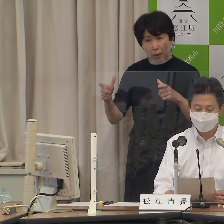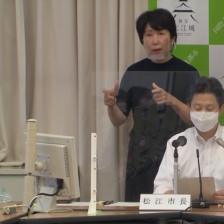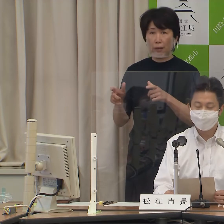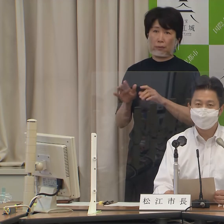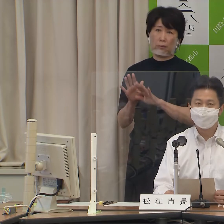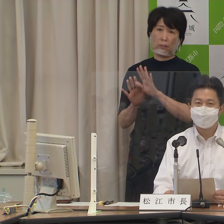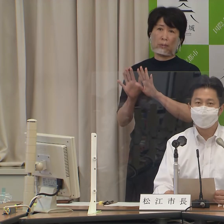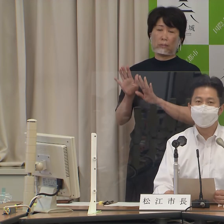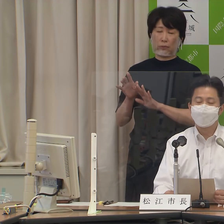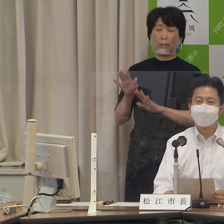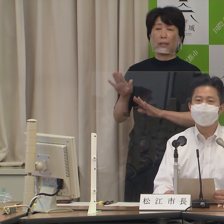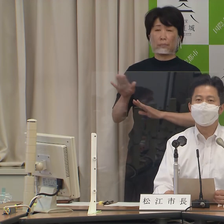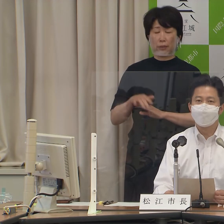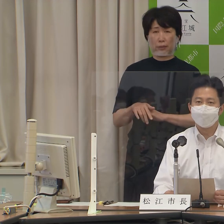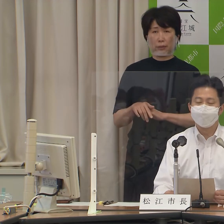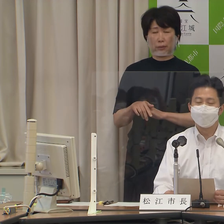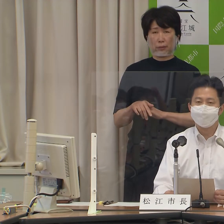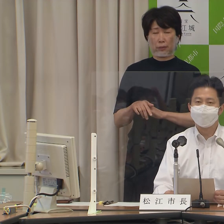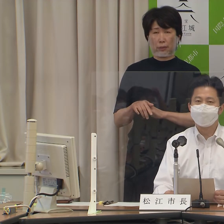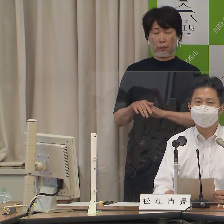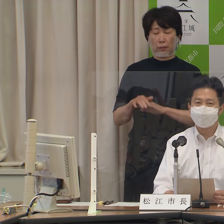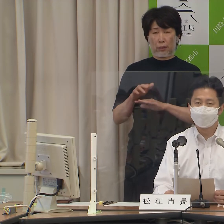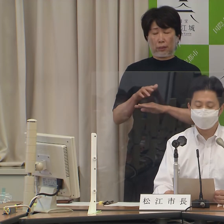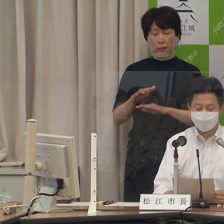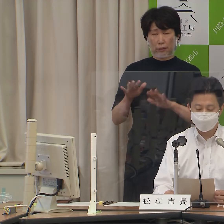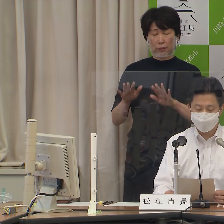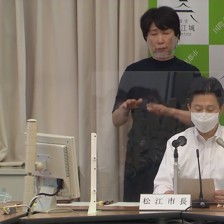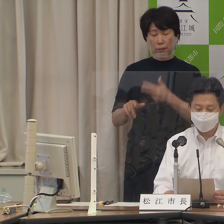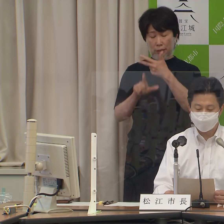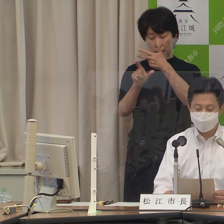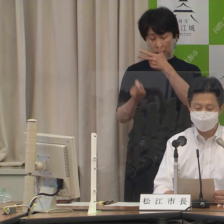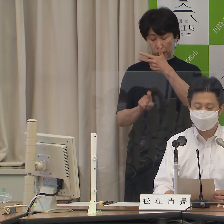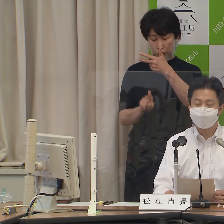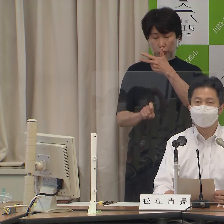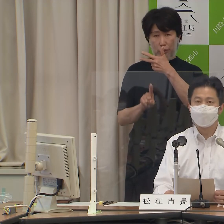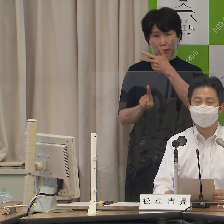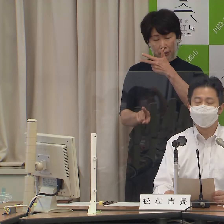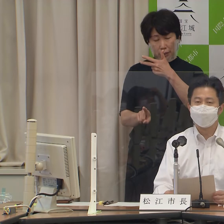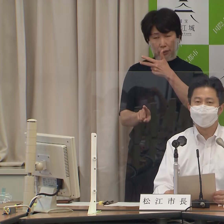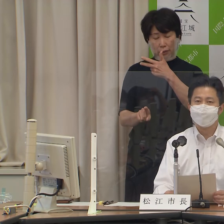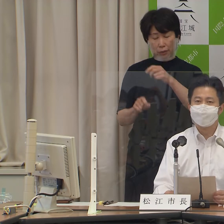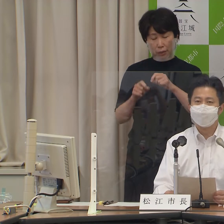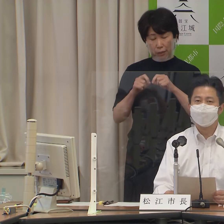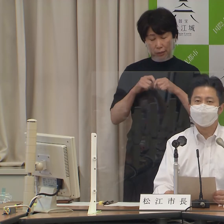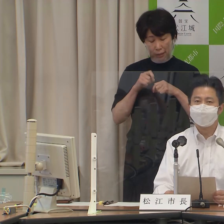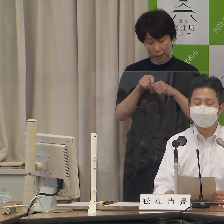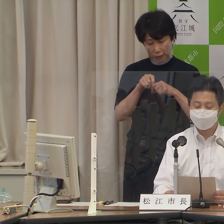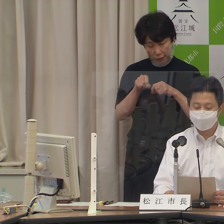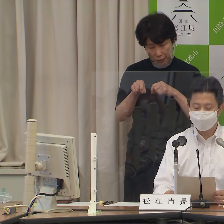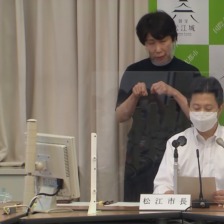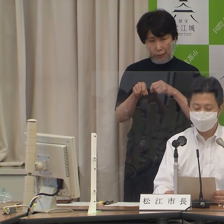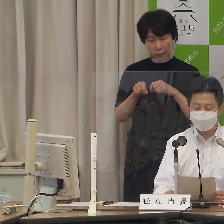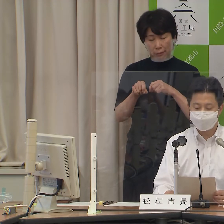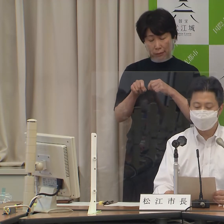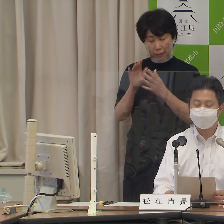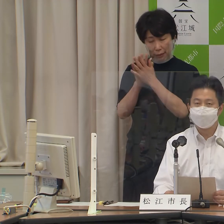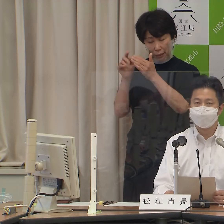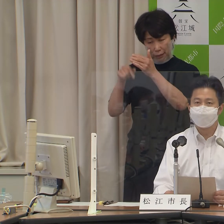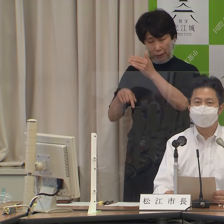、今週月曜日7月11日の感染確認は県内全体